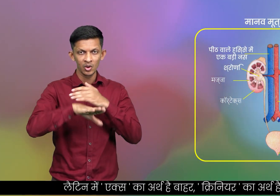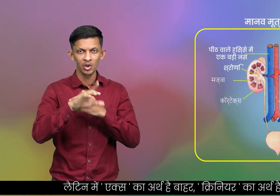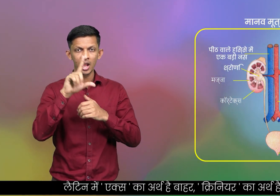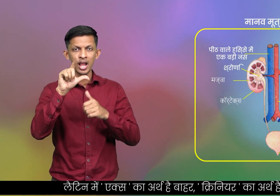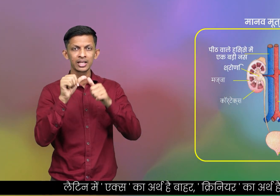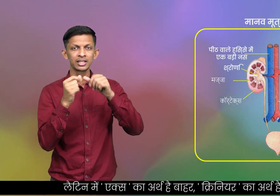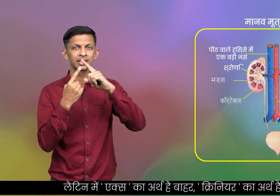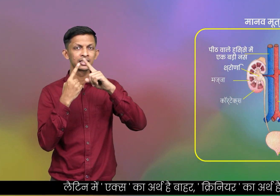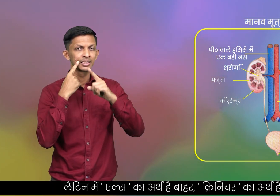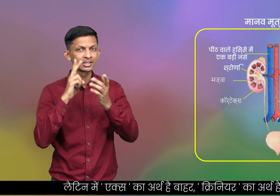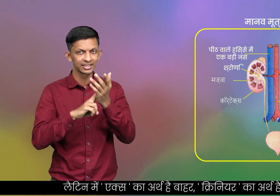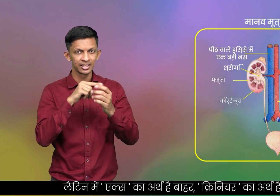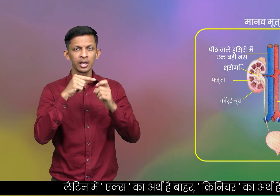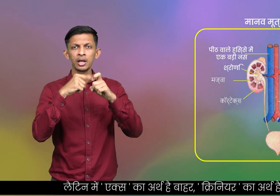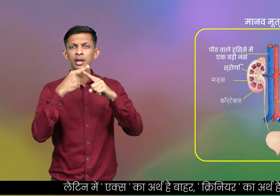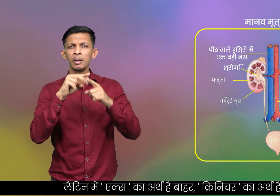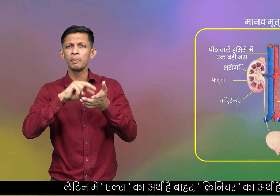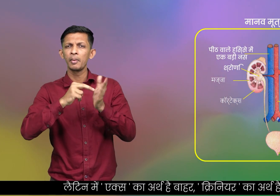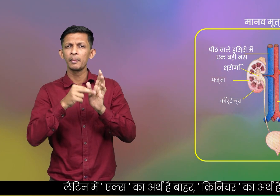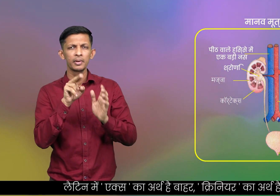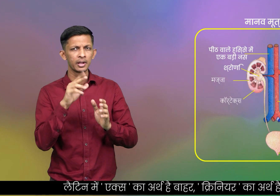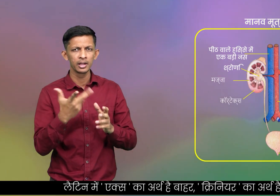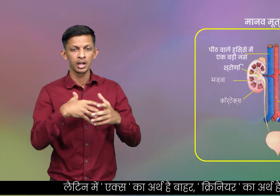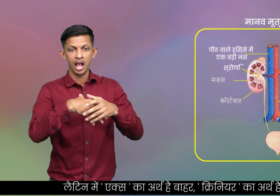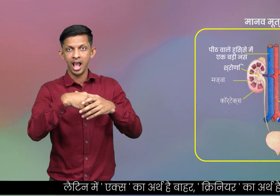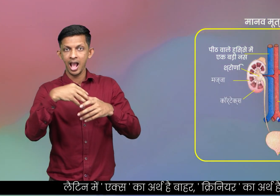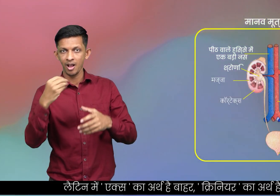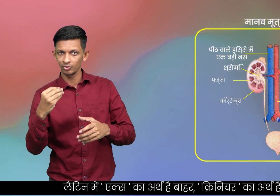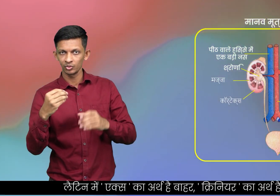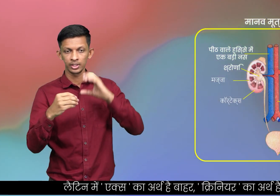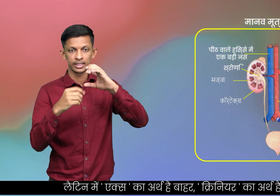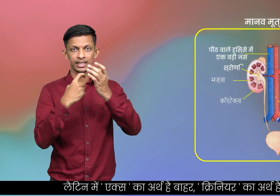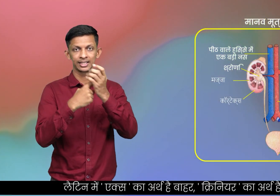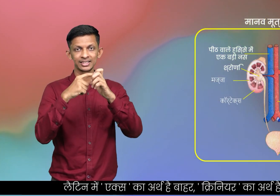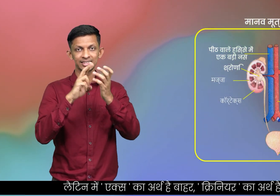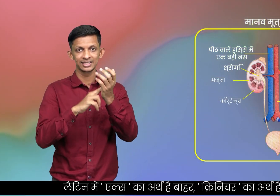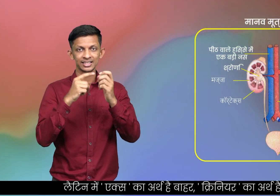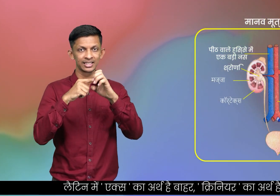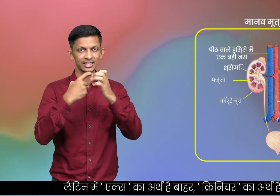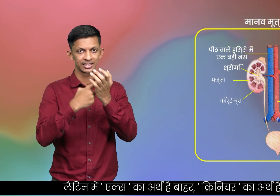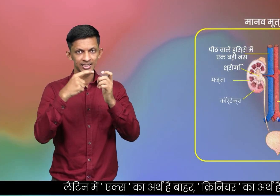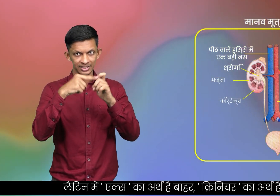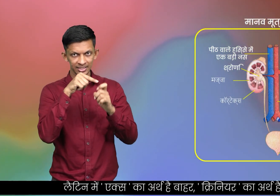लैटिन में एक्स का अर्थ है क्रेनेरे का अर्थ है